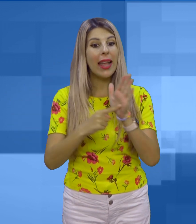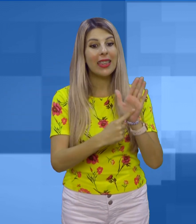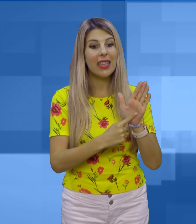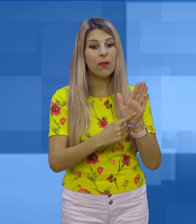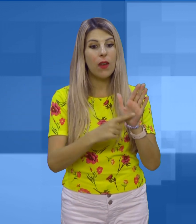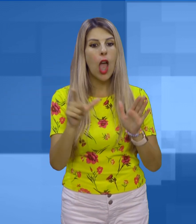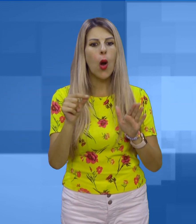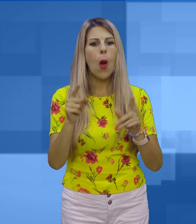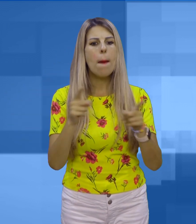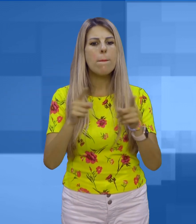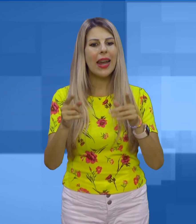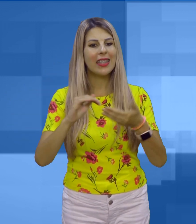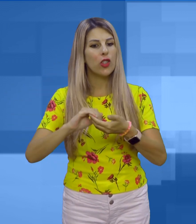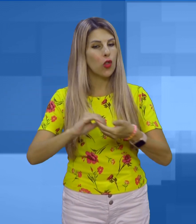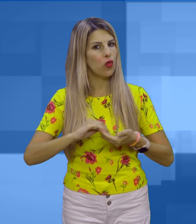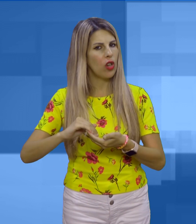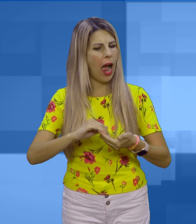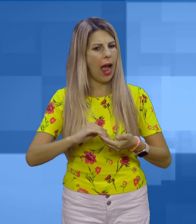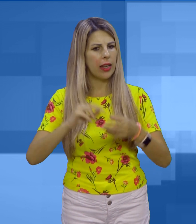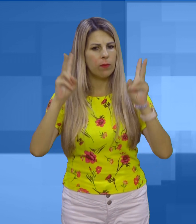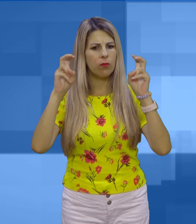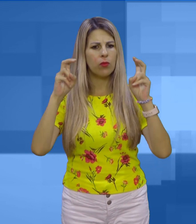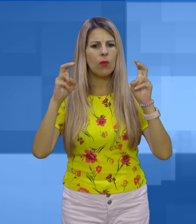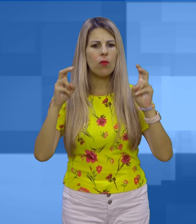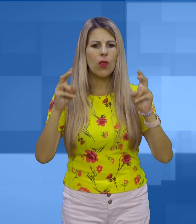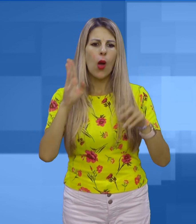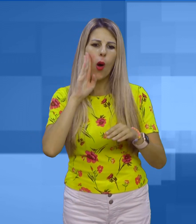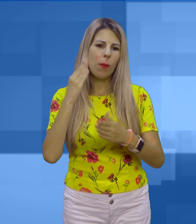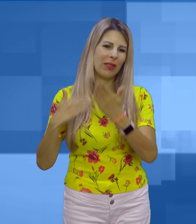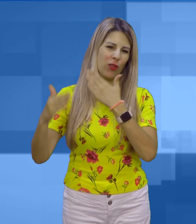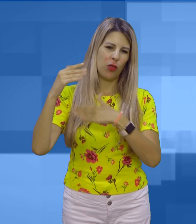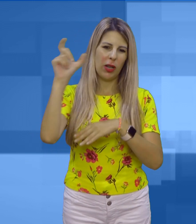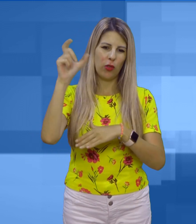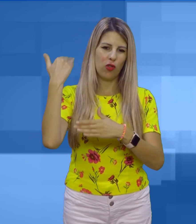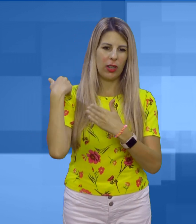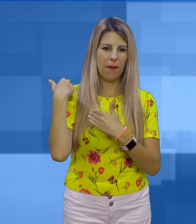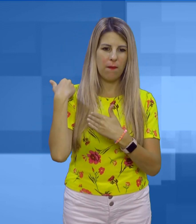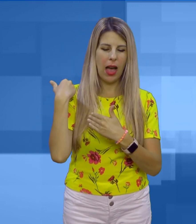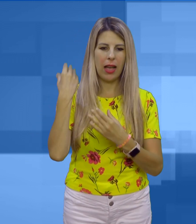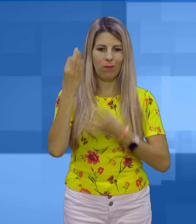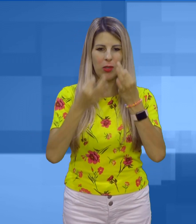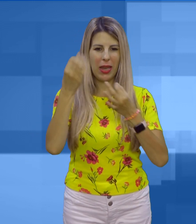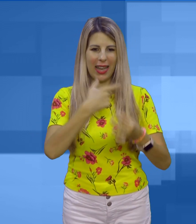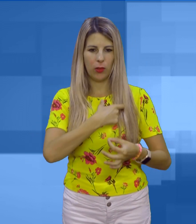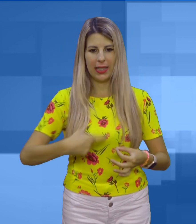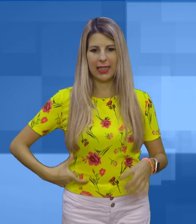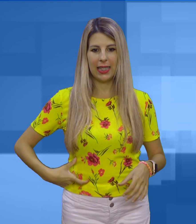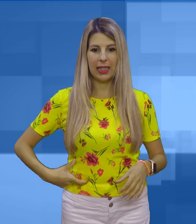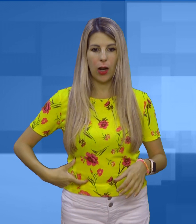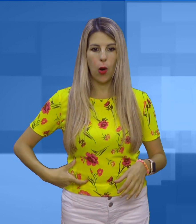Come anticipato qualche giorno fa, ha spiegato Sanna, animato dal desiderio di mettermi al servizio della città per la gestione di